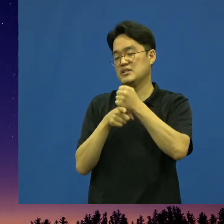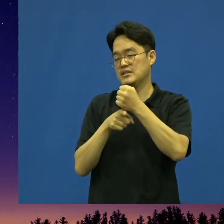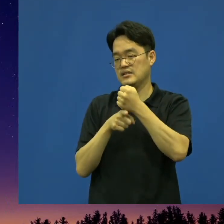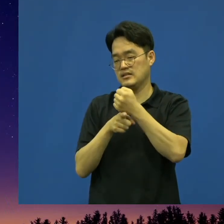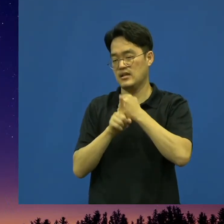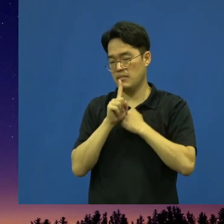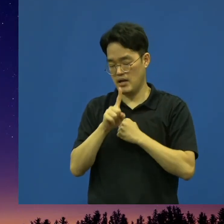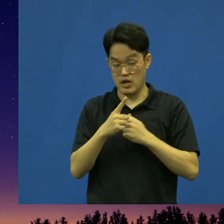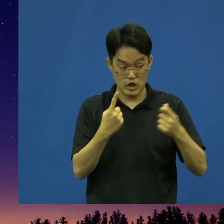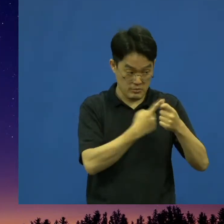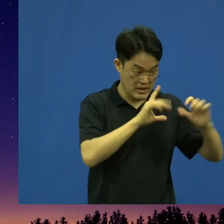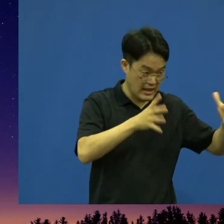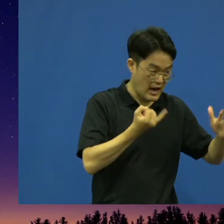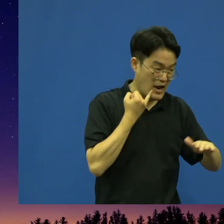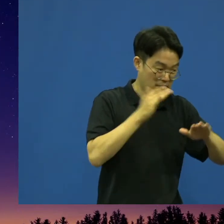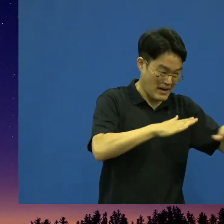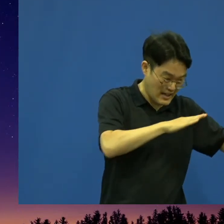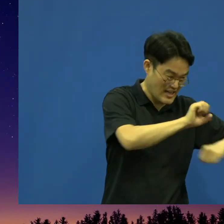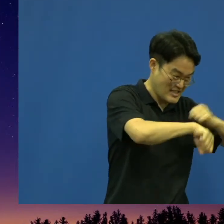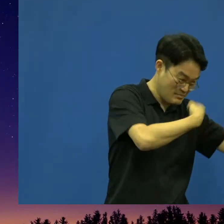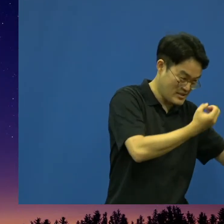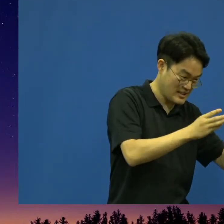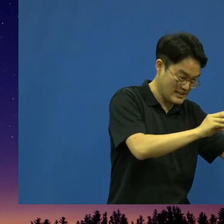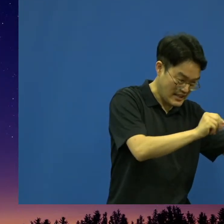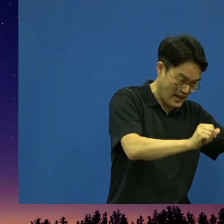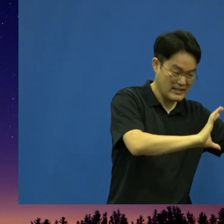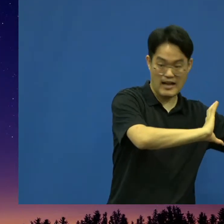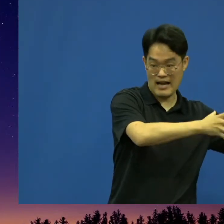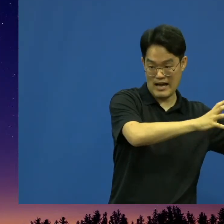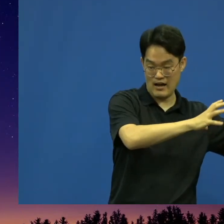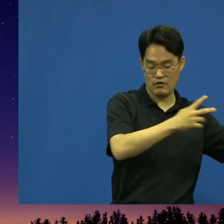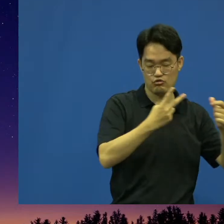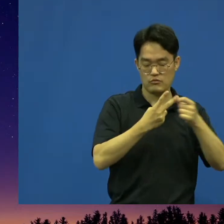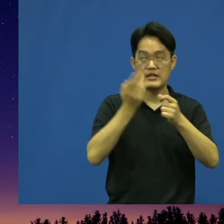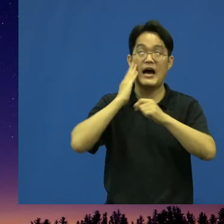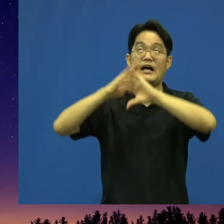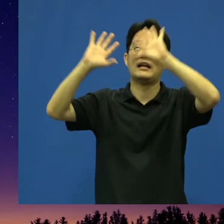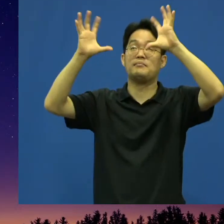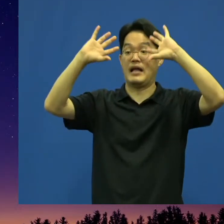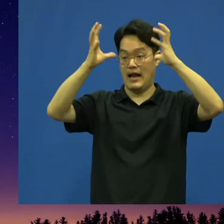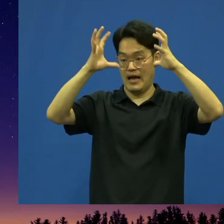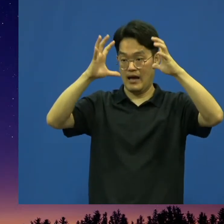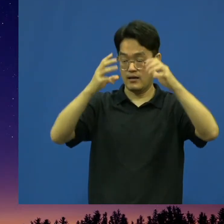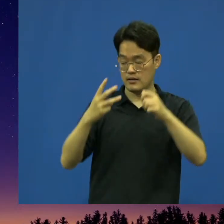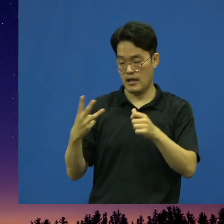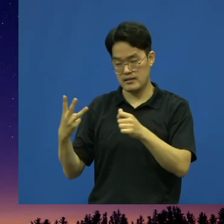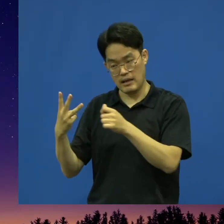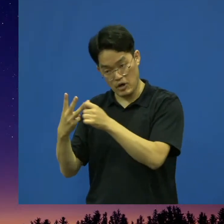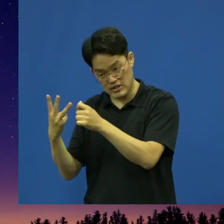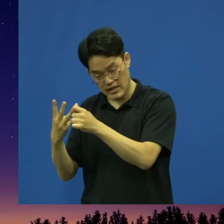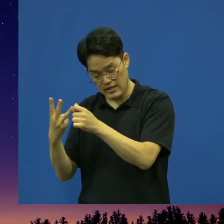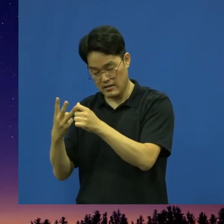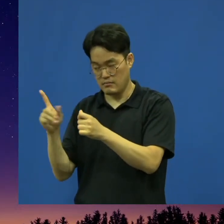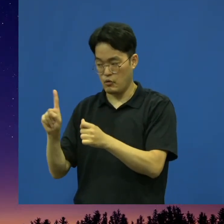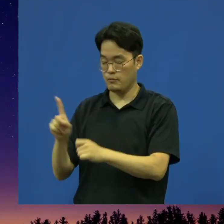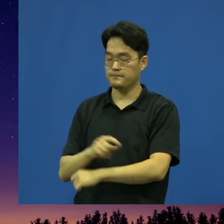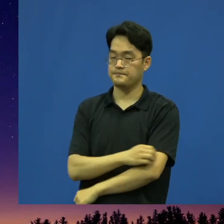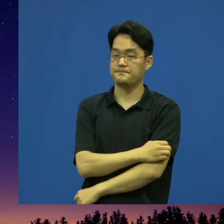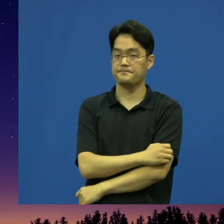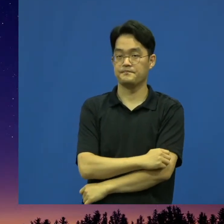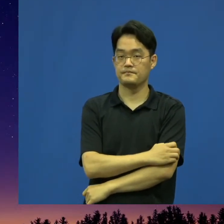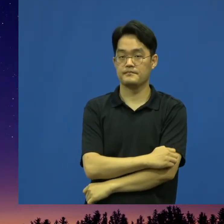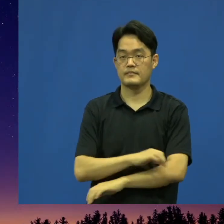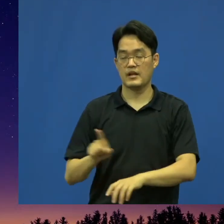수 있겠죠. 세 번째는 어떤 면에서 오늘 환상의 절정이라 할 수 있는데요,